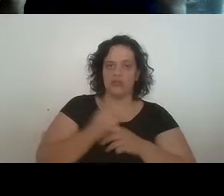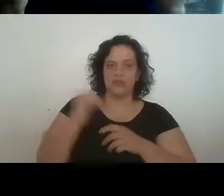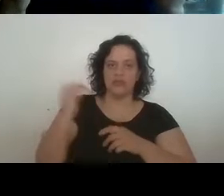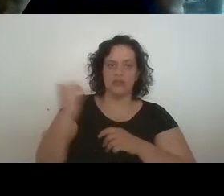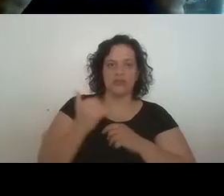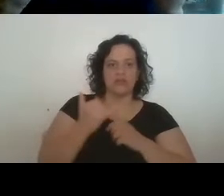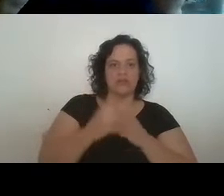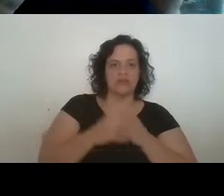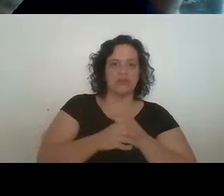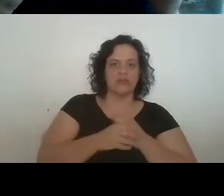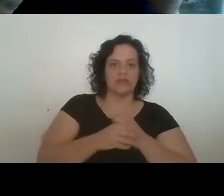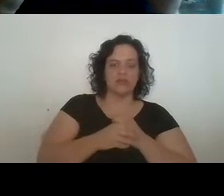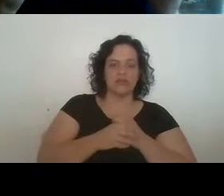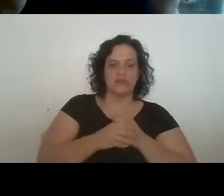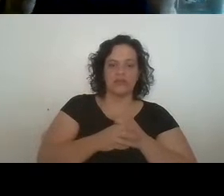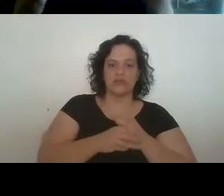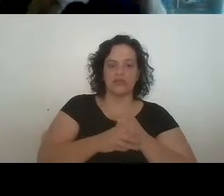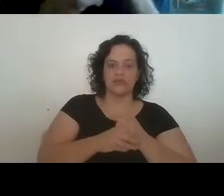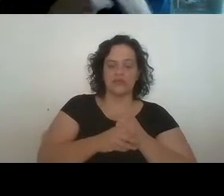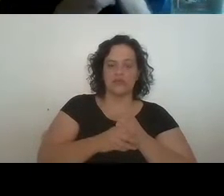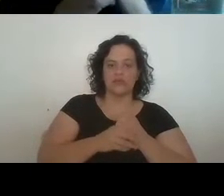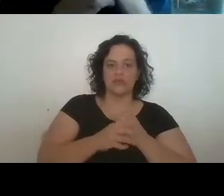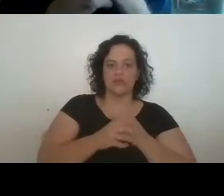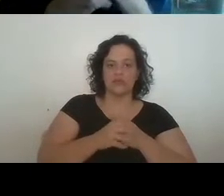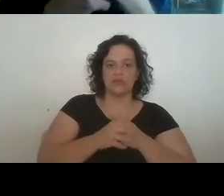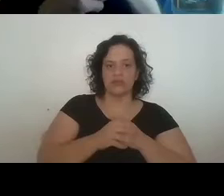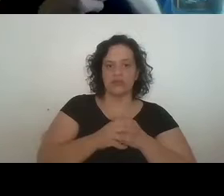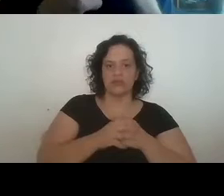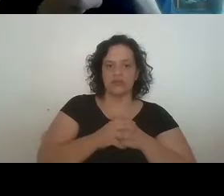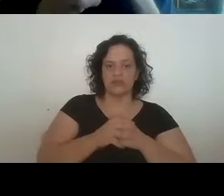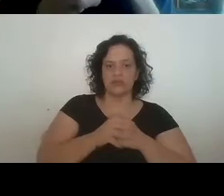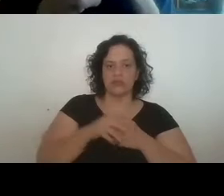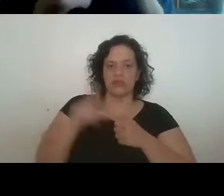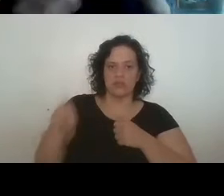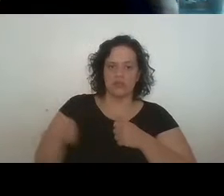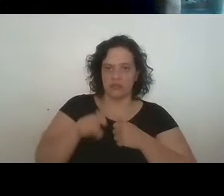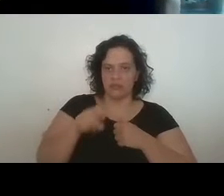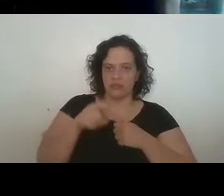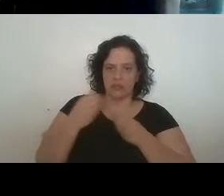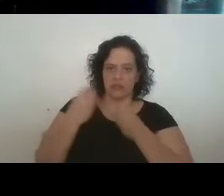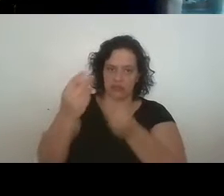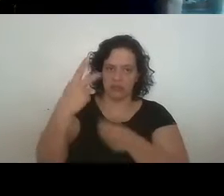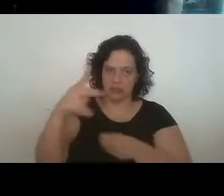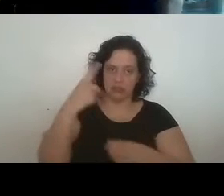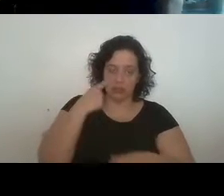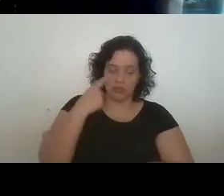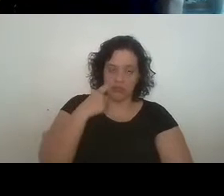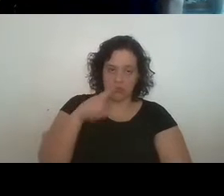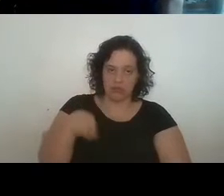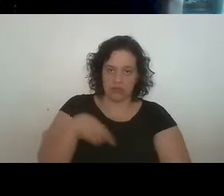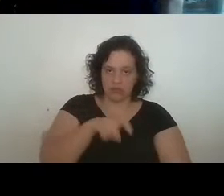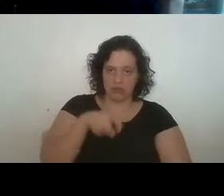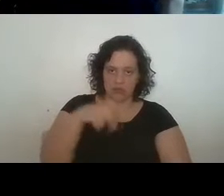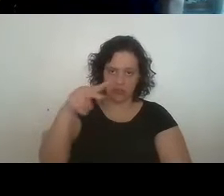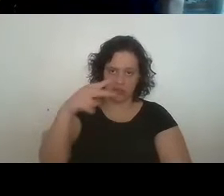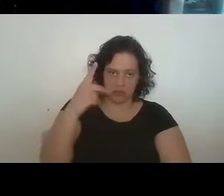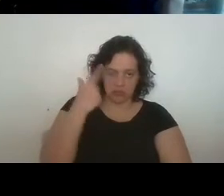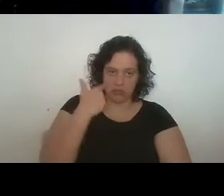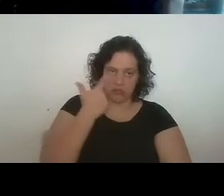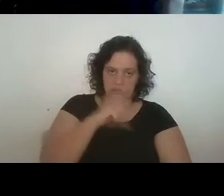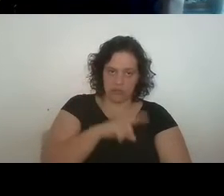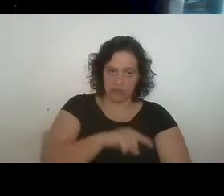não? eu dei o controle do mouse para você. Veja se você consegue